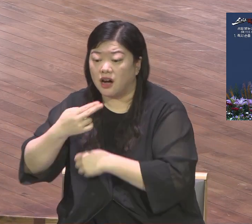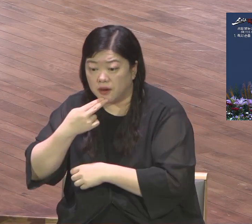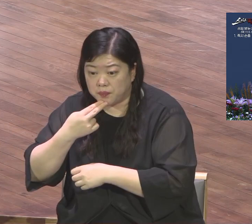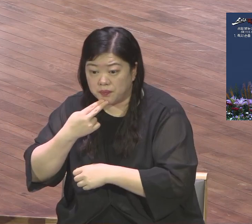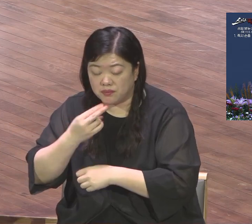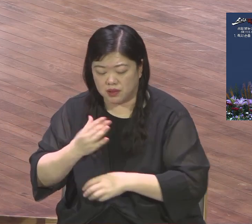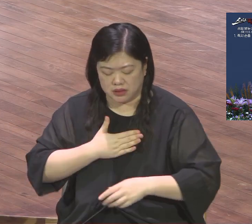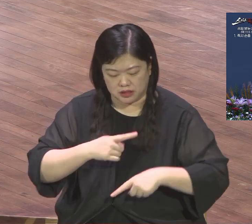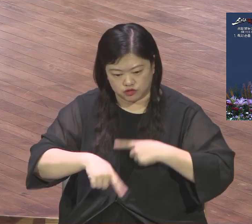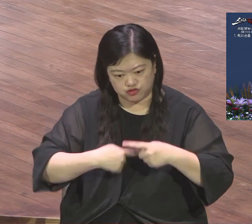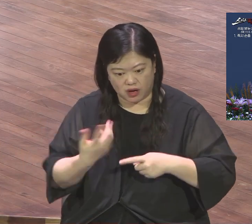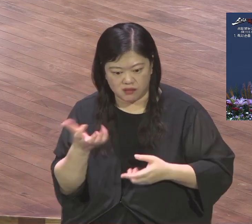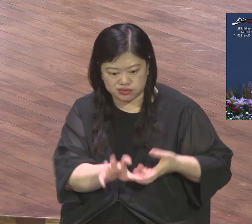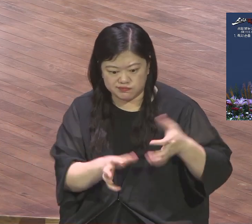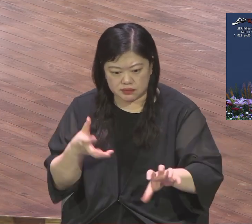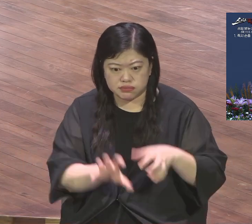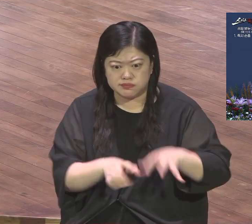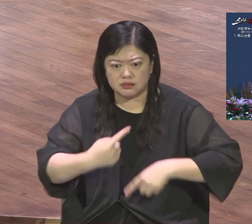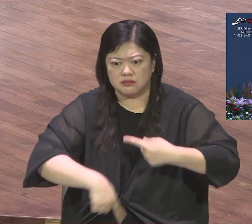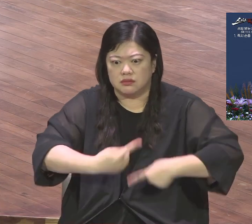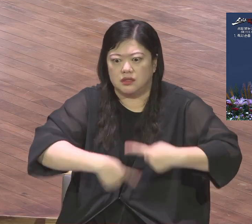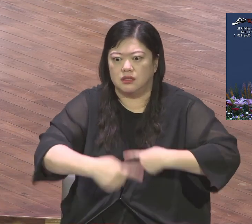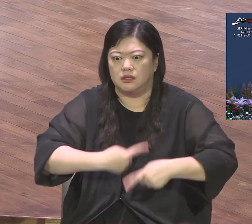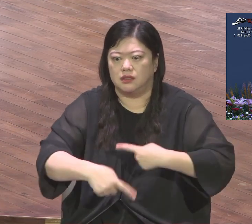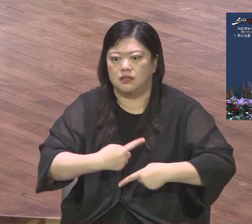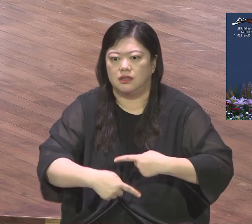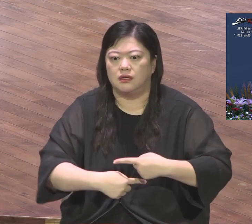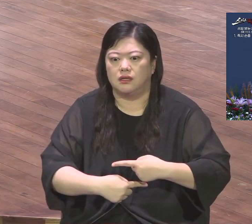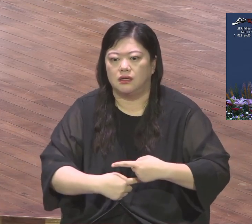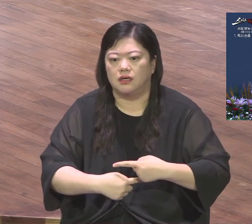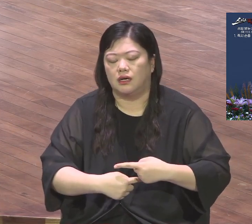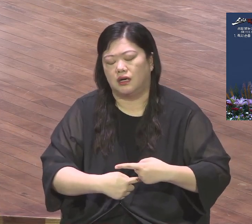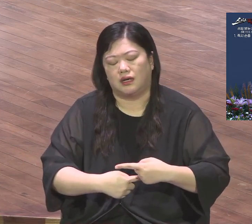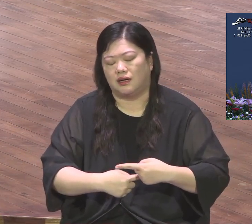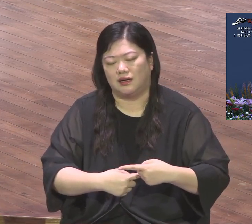생각, 자기 기준으로, 자기 감정으로 말합니다.